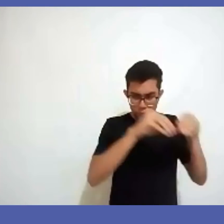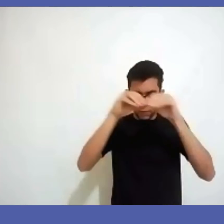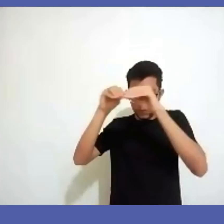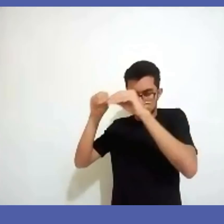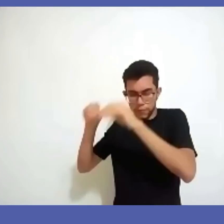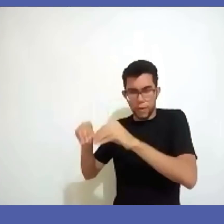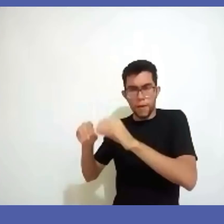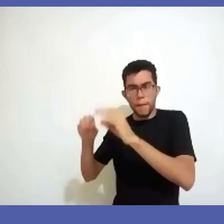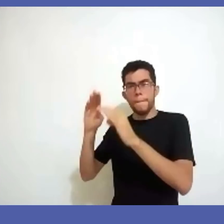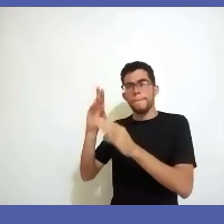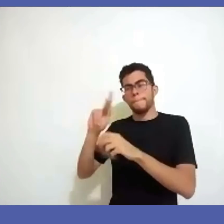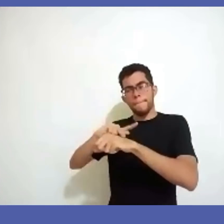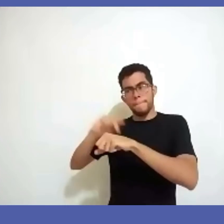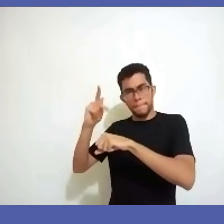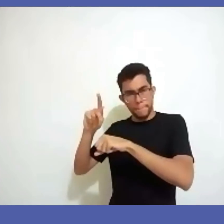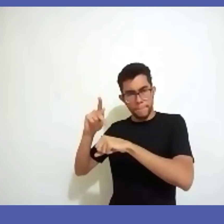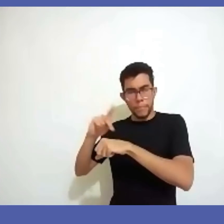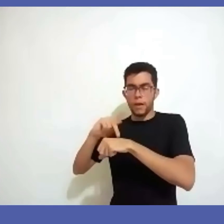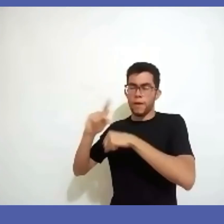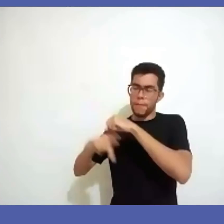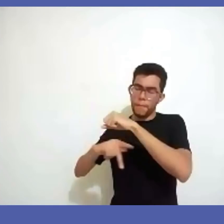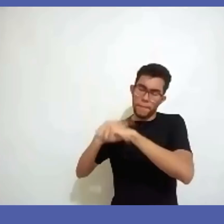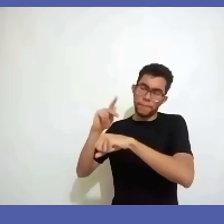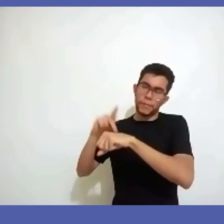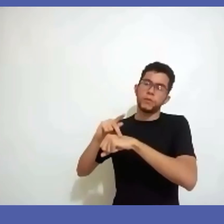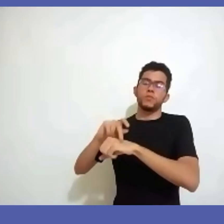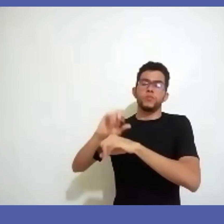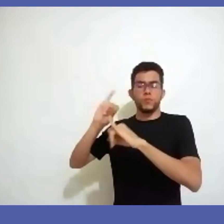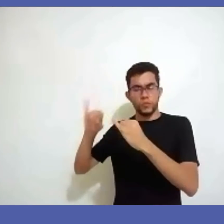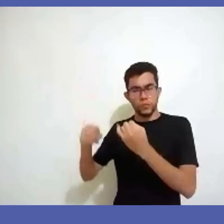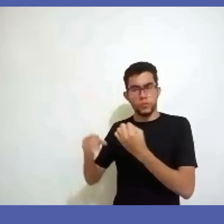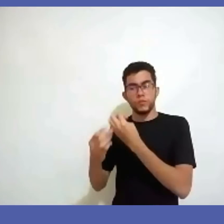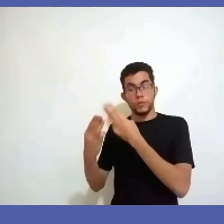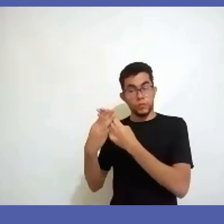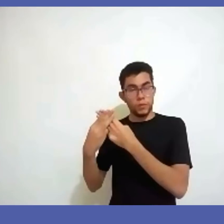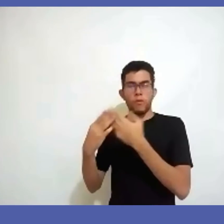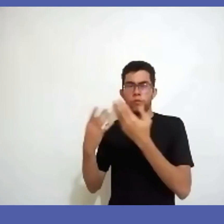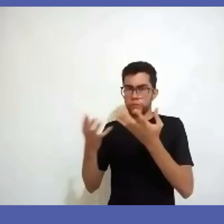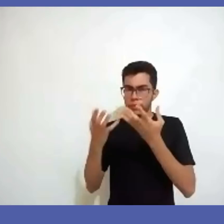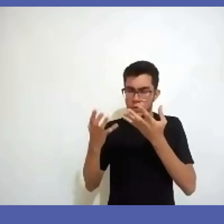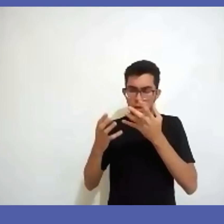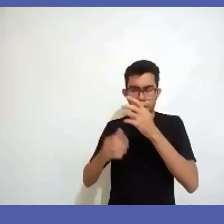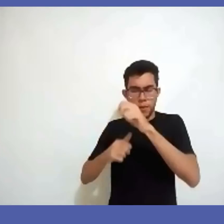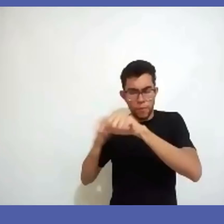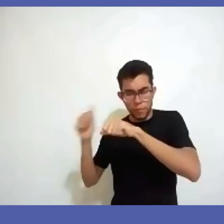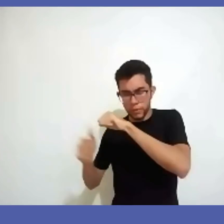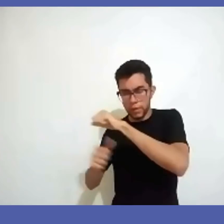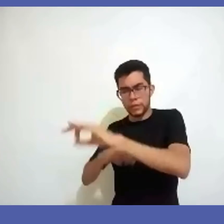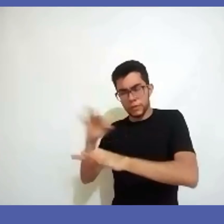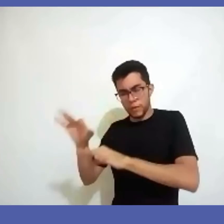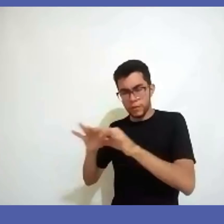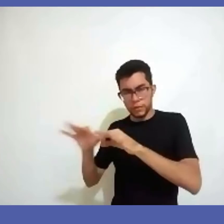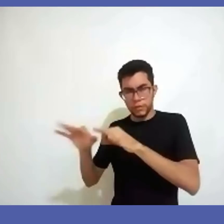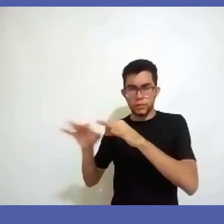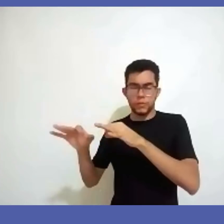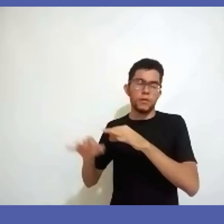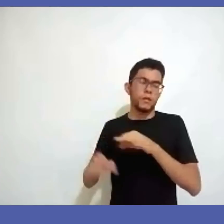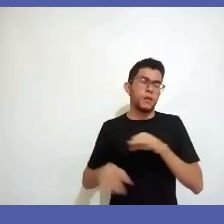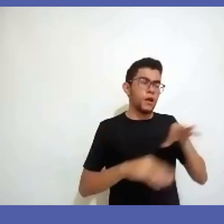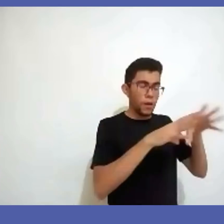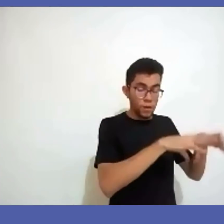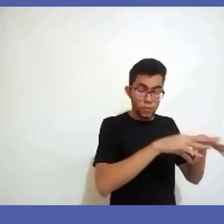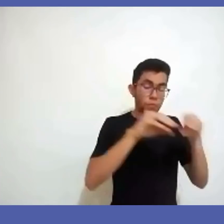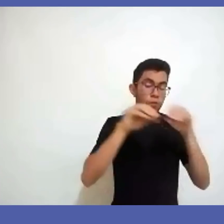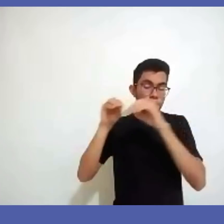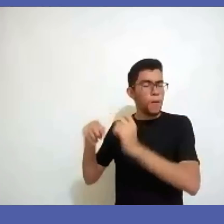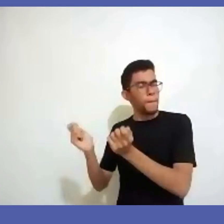o monte do templo, tá? Em Jerusalém. Eles querem restaurar Jerusalém, né? Tá. Bom, o que aconteceu? Vamos